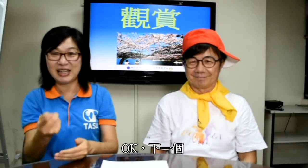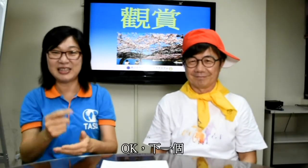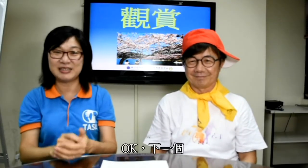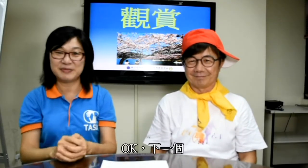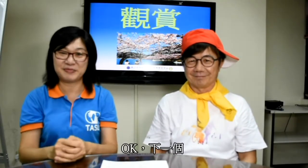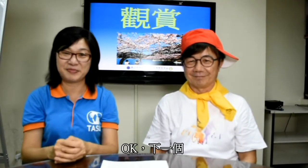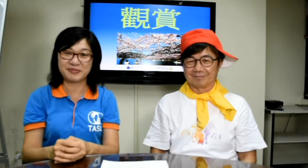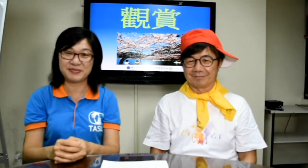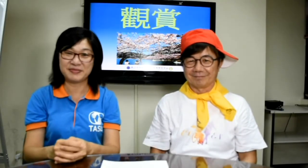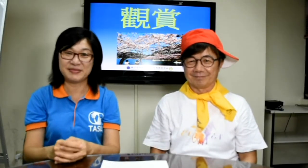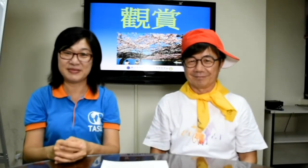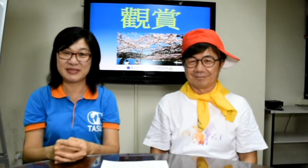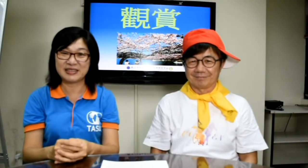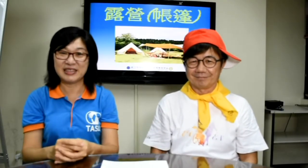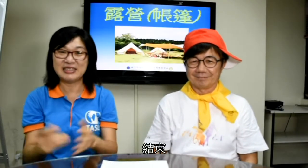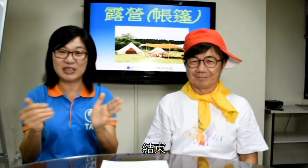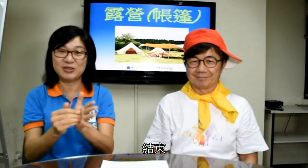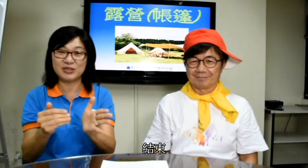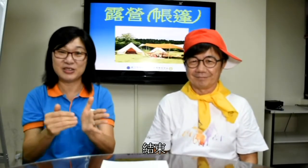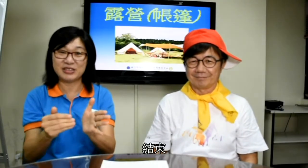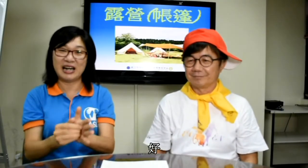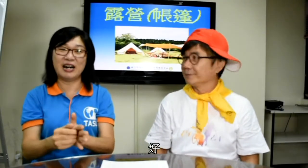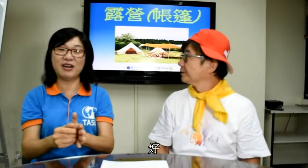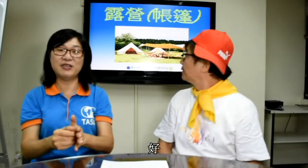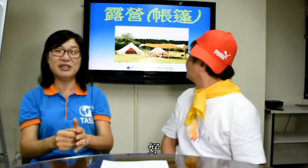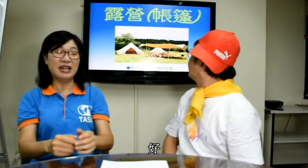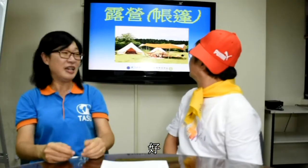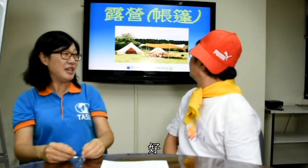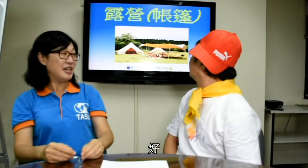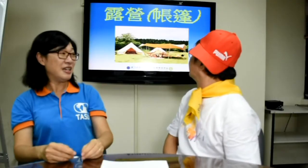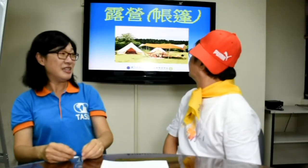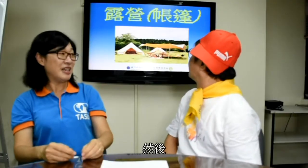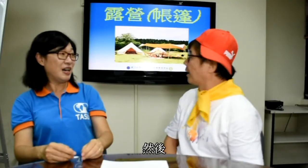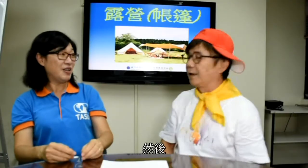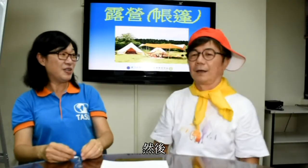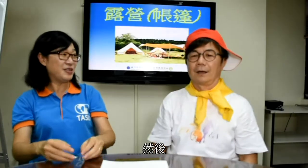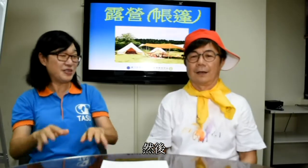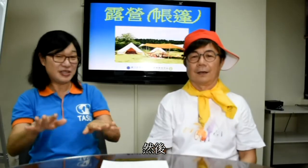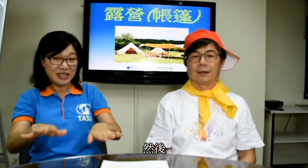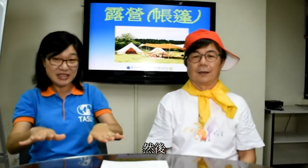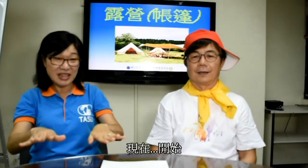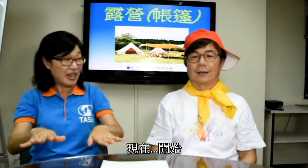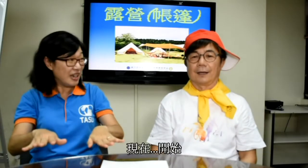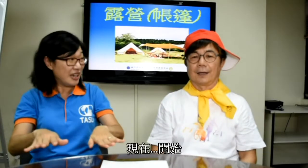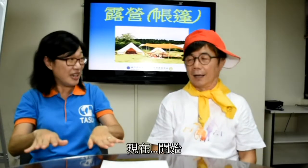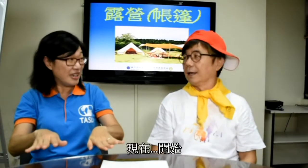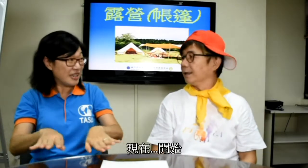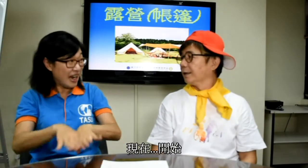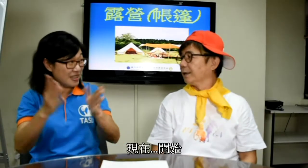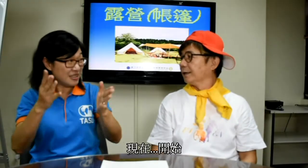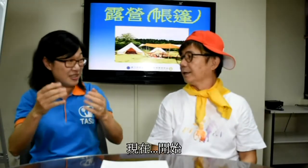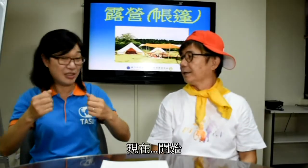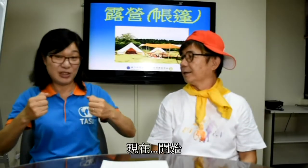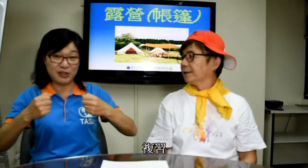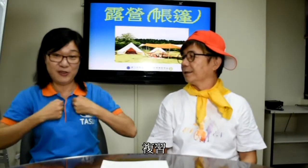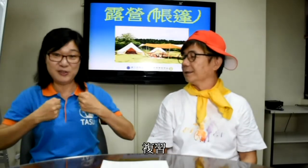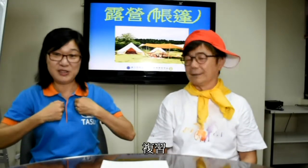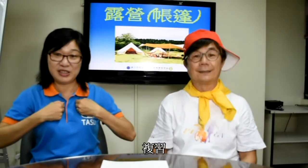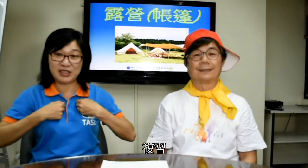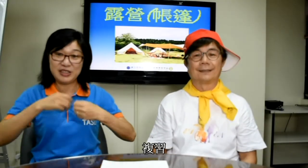个，结束。好，然后现在开始复习